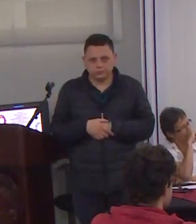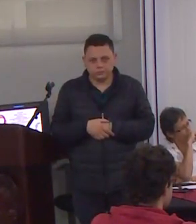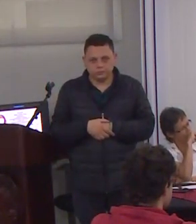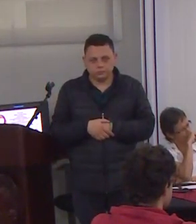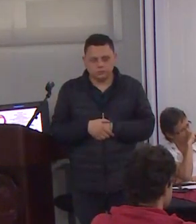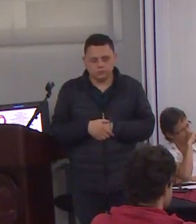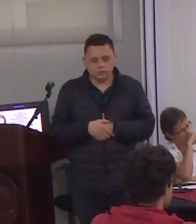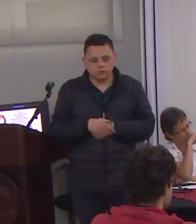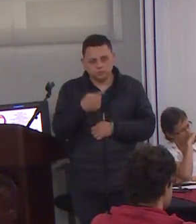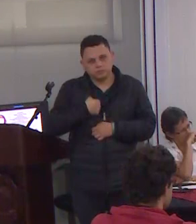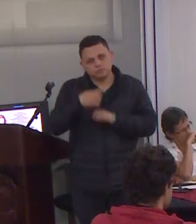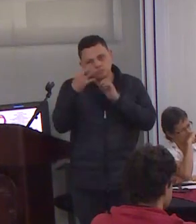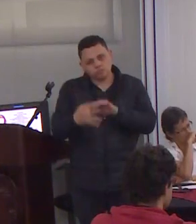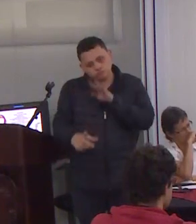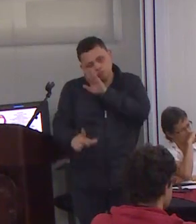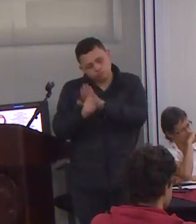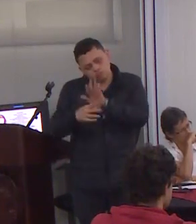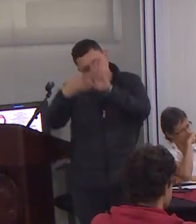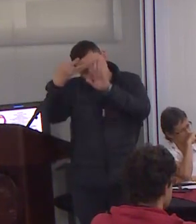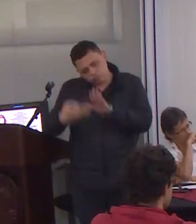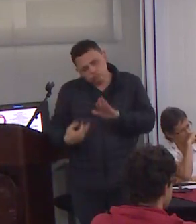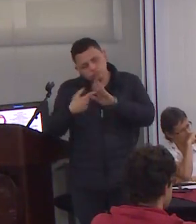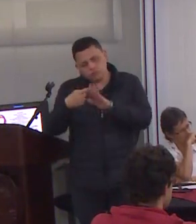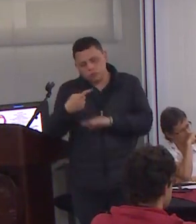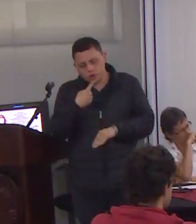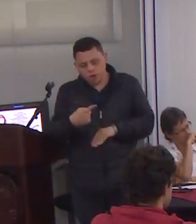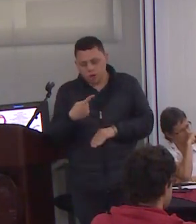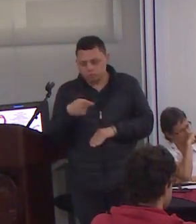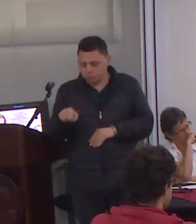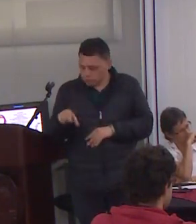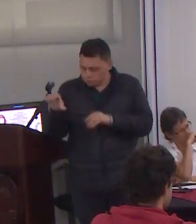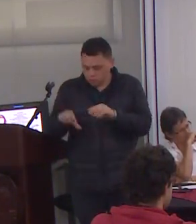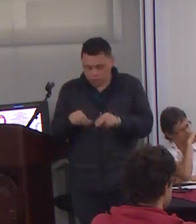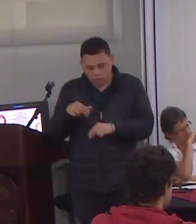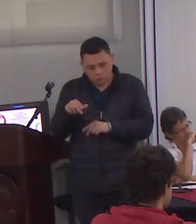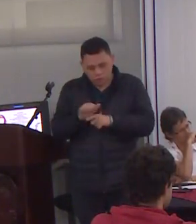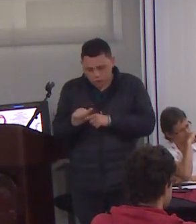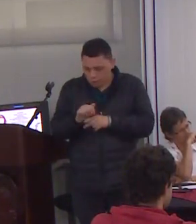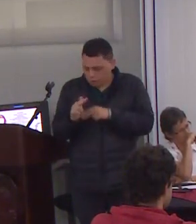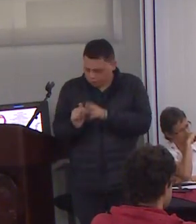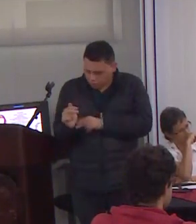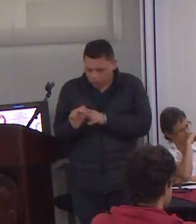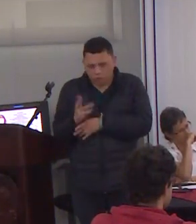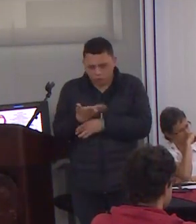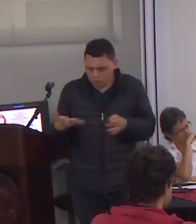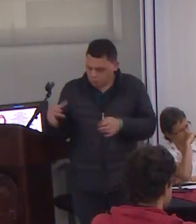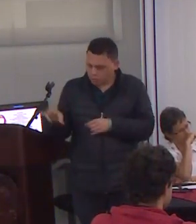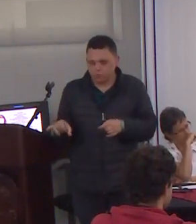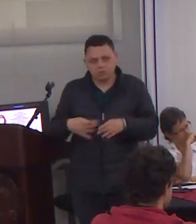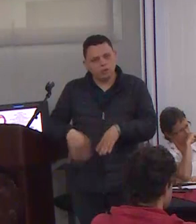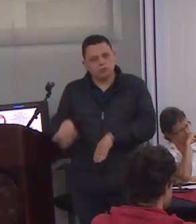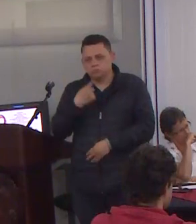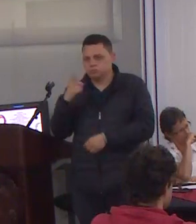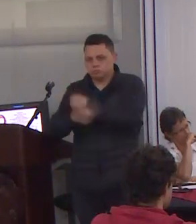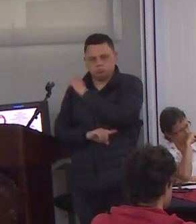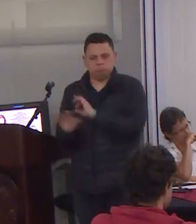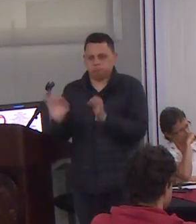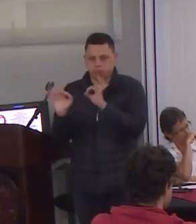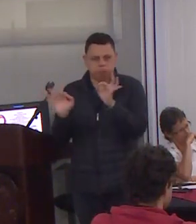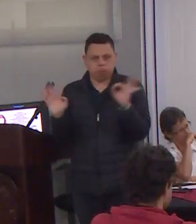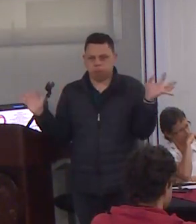no hay una legislación que castigue la mala práctica en eso es lo que estamos trabajando hoy en día